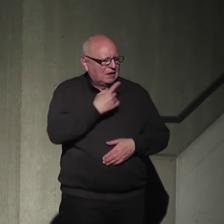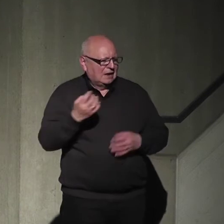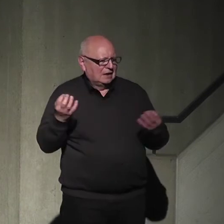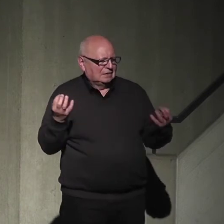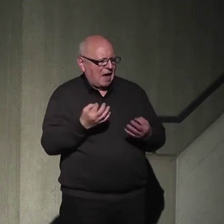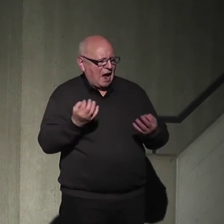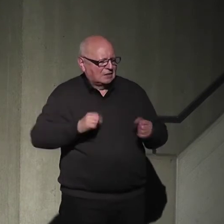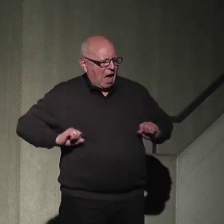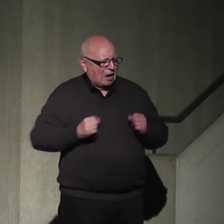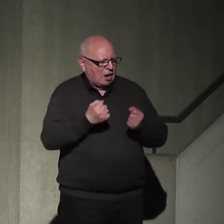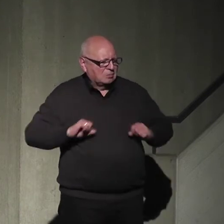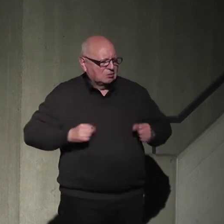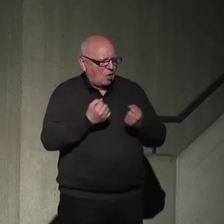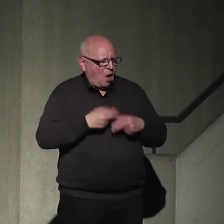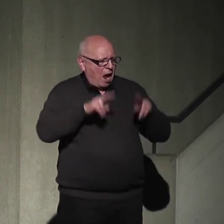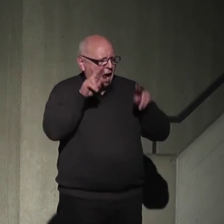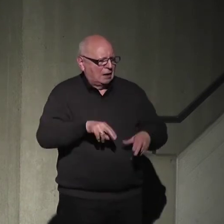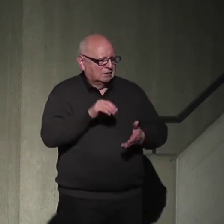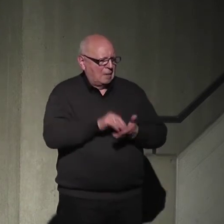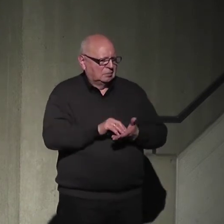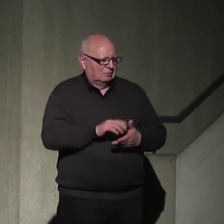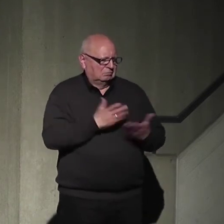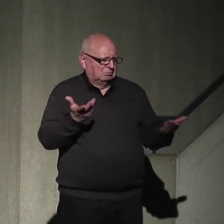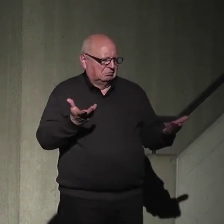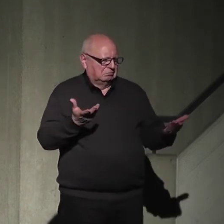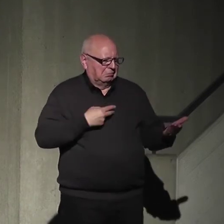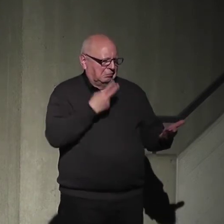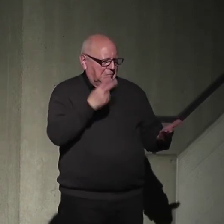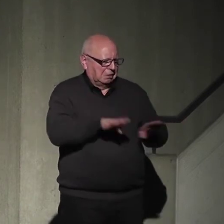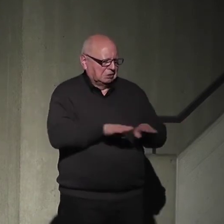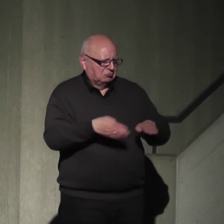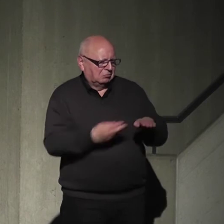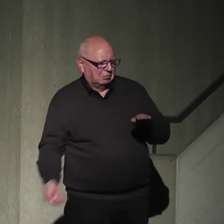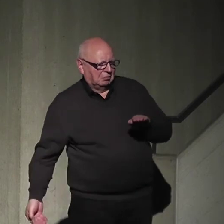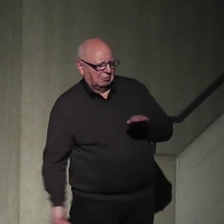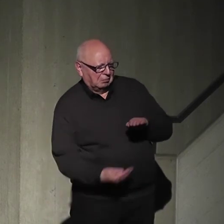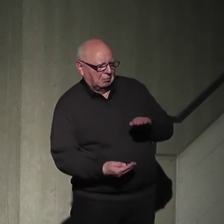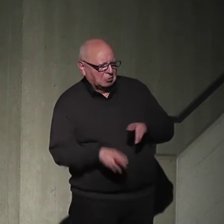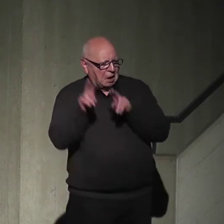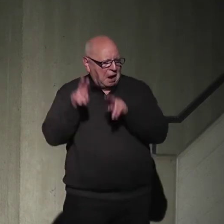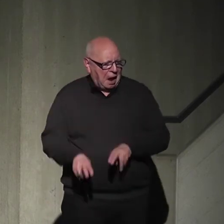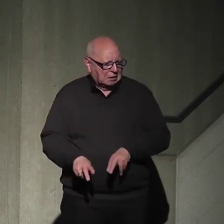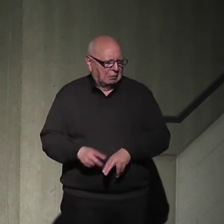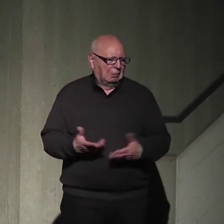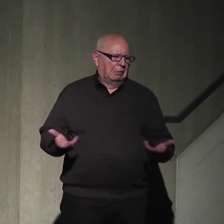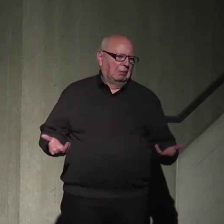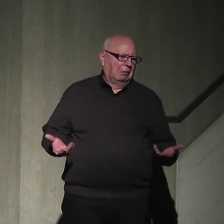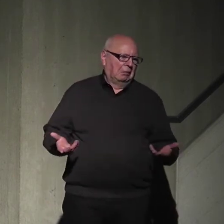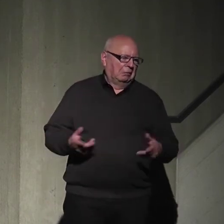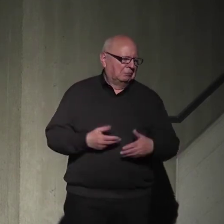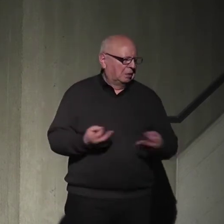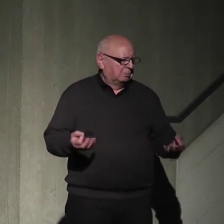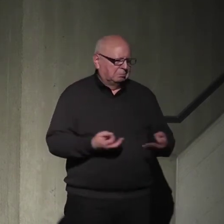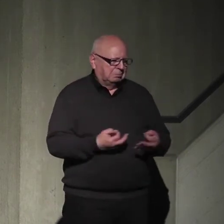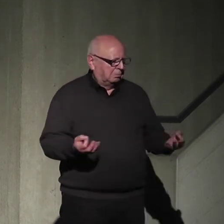ehrenamtliches Engagement fällt im Alltag oft unbemerkt unter den Tisch und wird nicht so gewürdigt, wie es das verdient hätte. Das